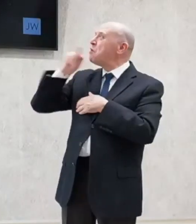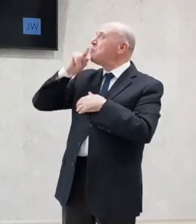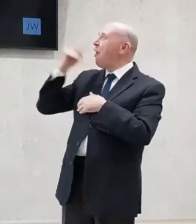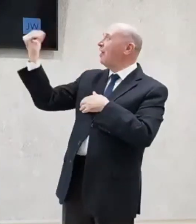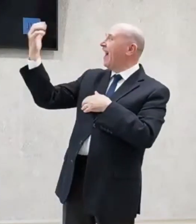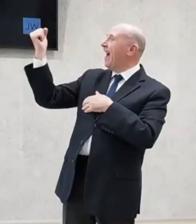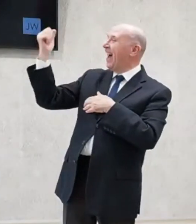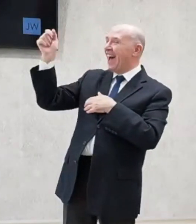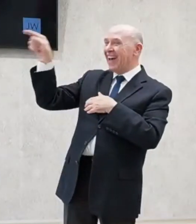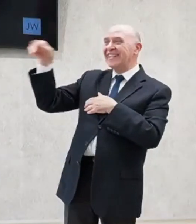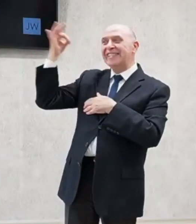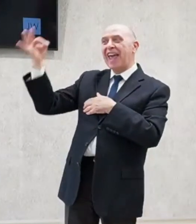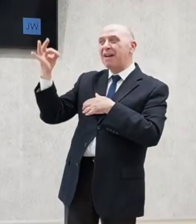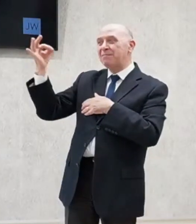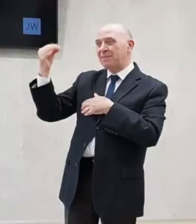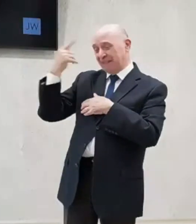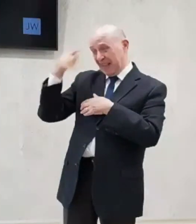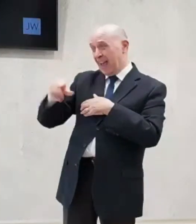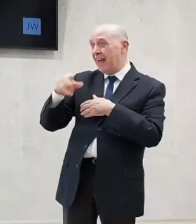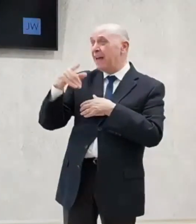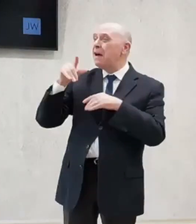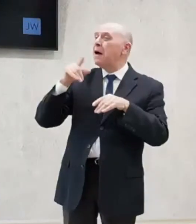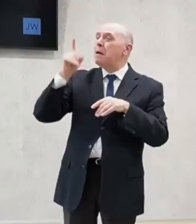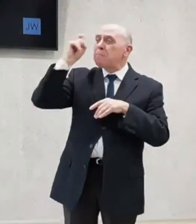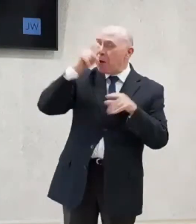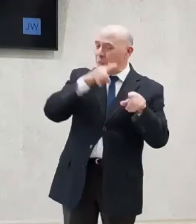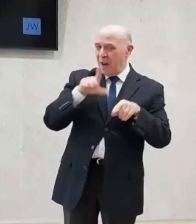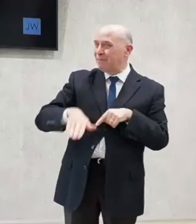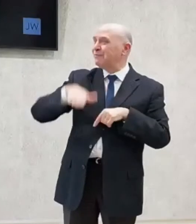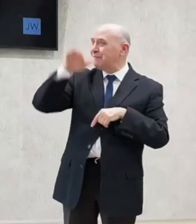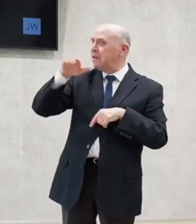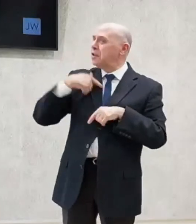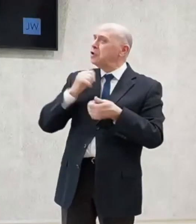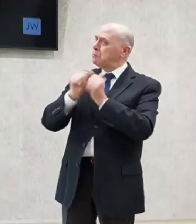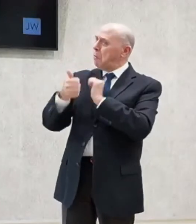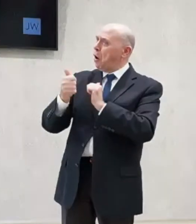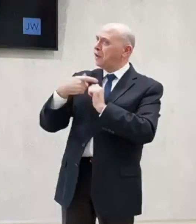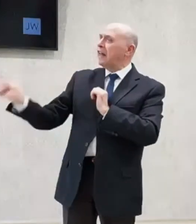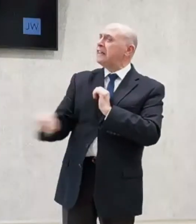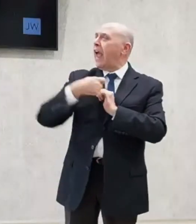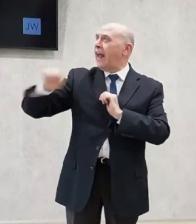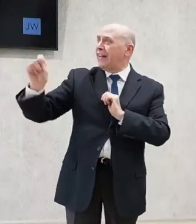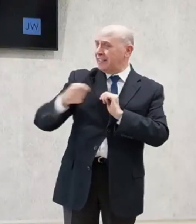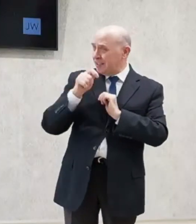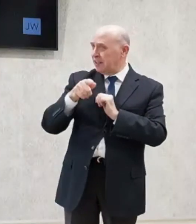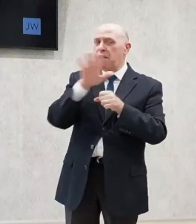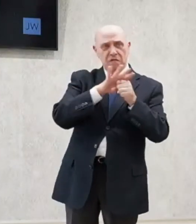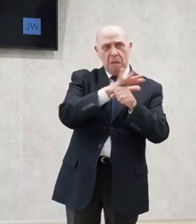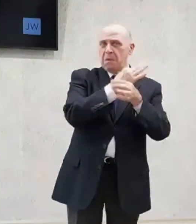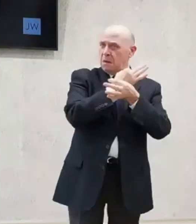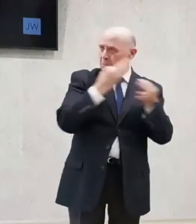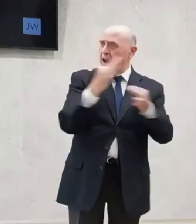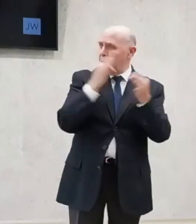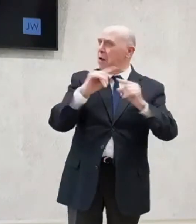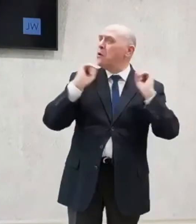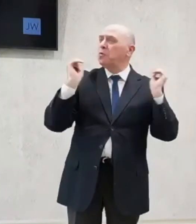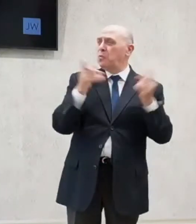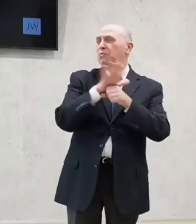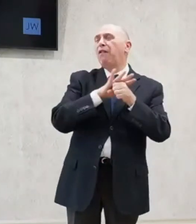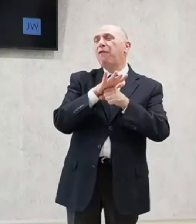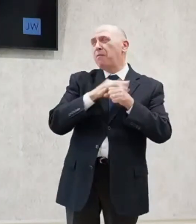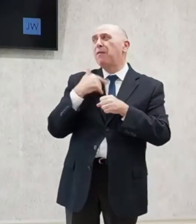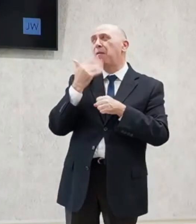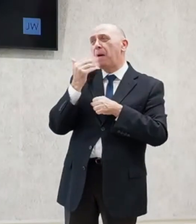Nonna Manuel è cresciuto io faccio sport tennis e la famiglia sta bene a tutta la famiglia tu